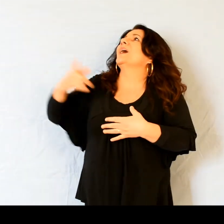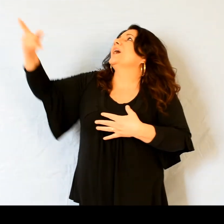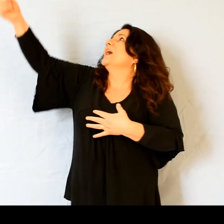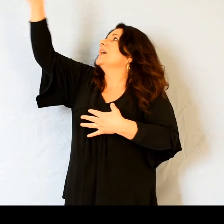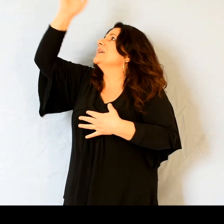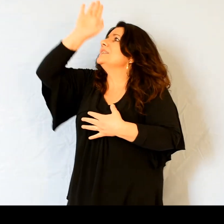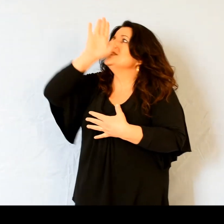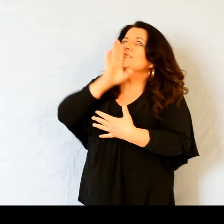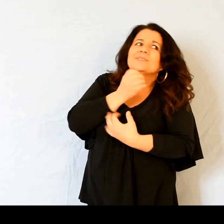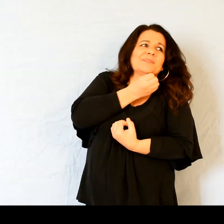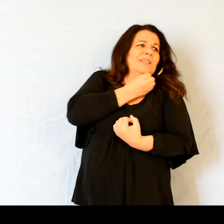soutienne.